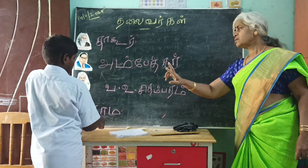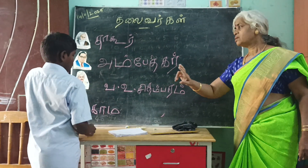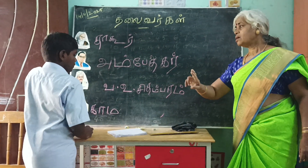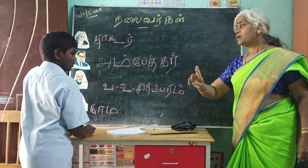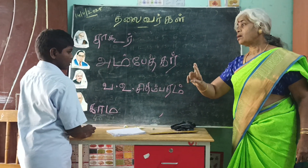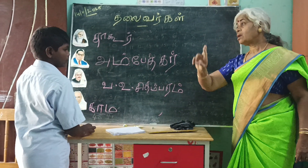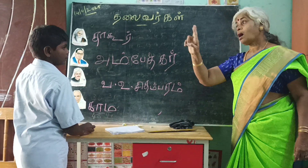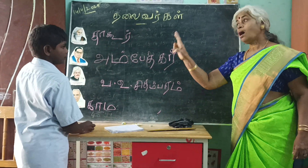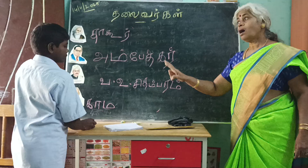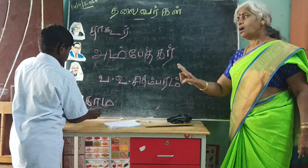ரா